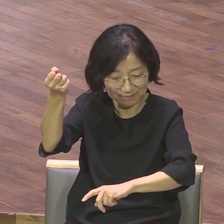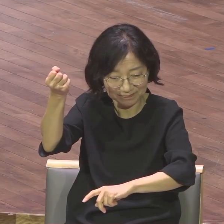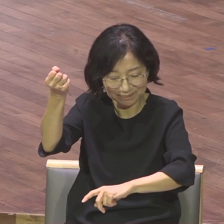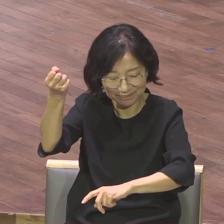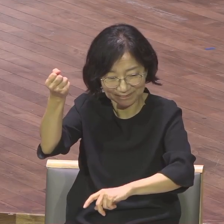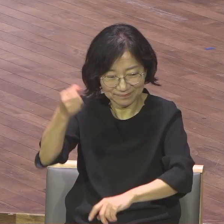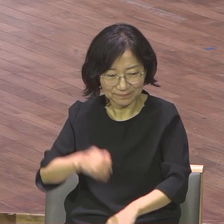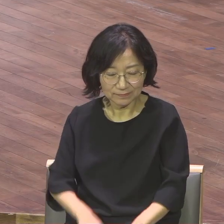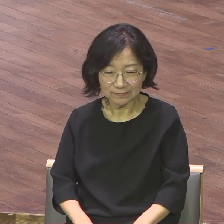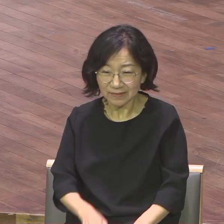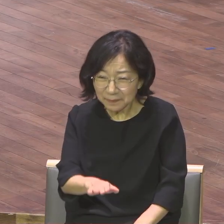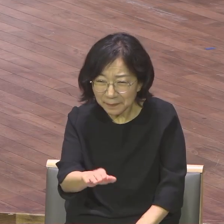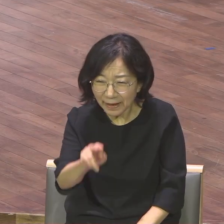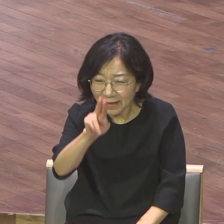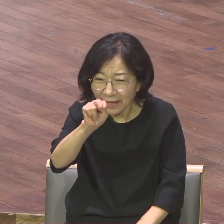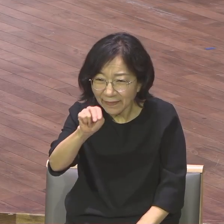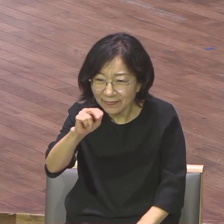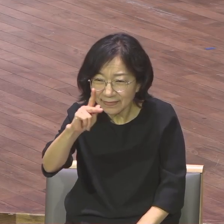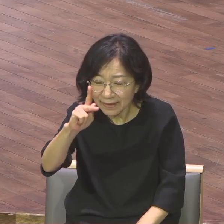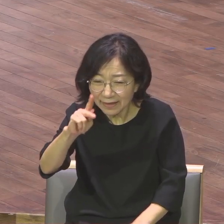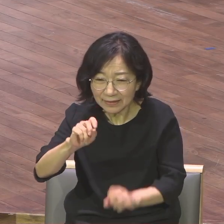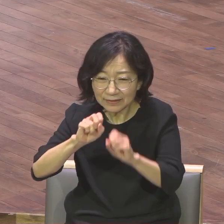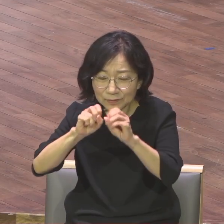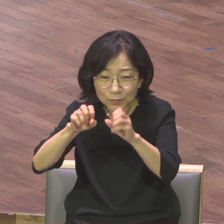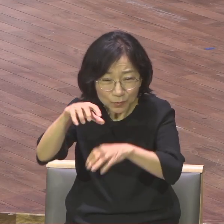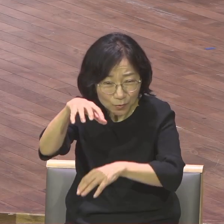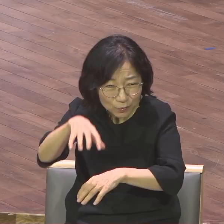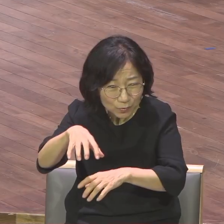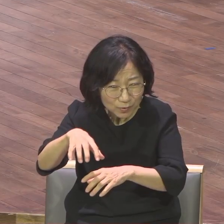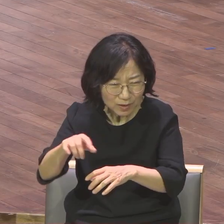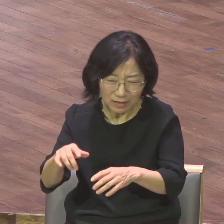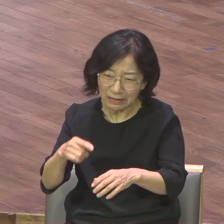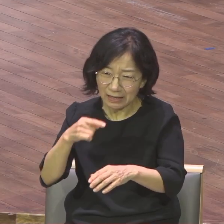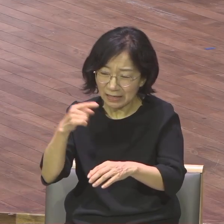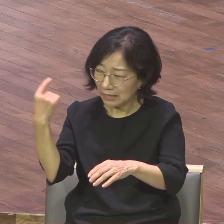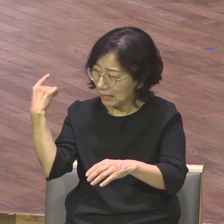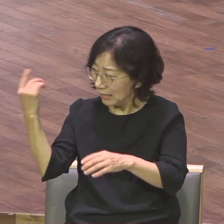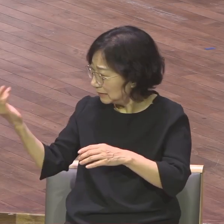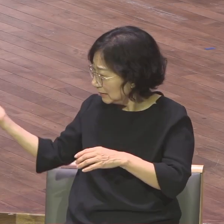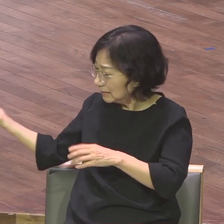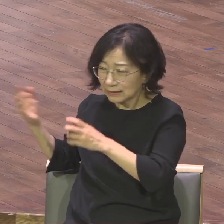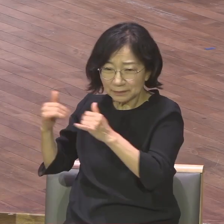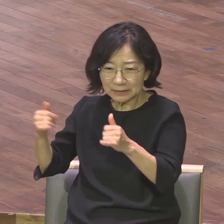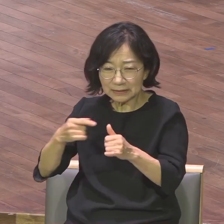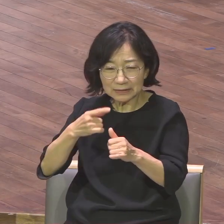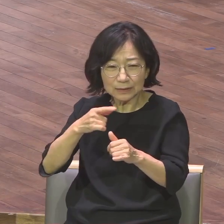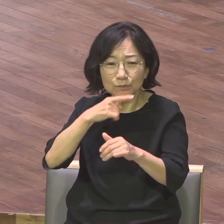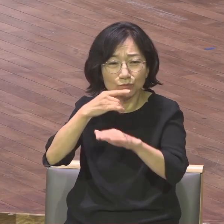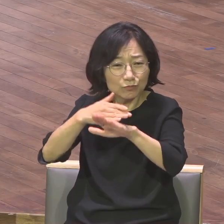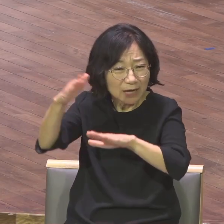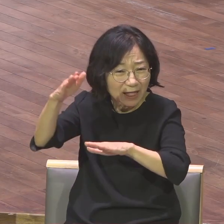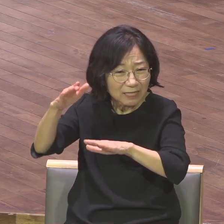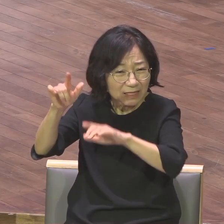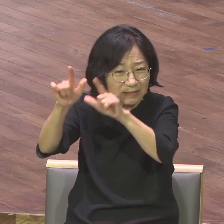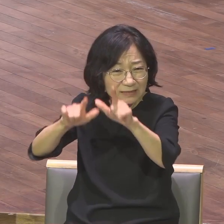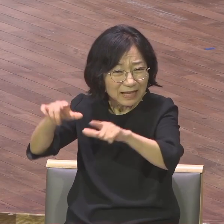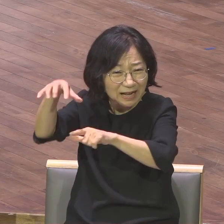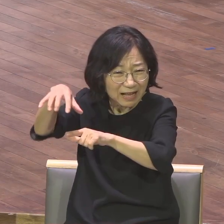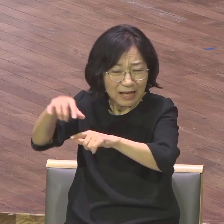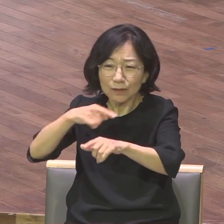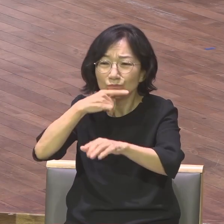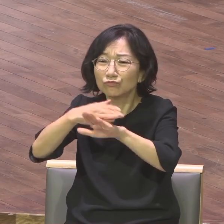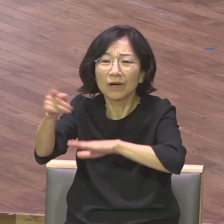그야말로 우리 NK 선교국 성도들 있는 살았던 그 북한 그야말로 버림받은